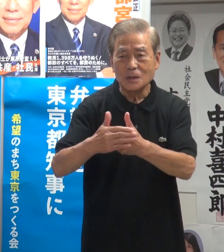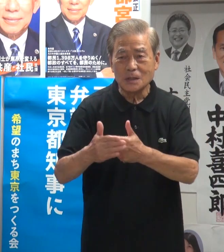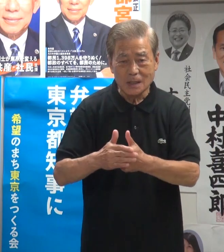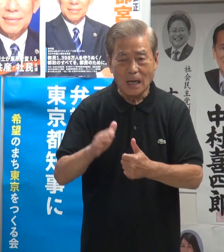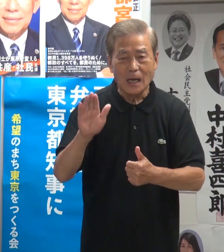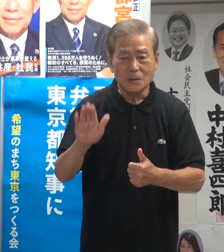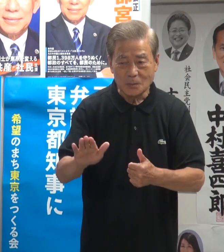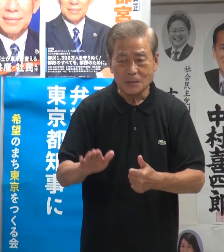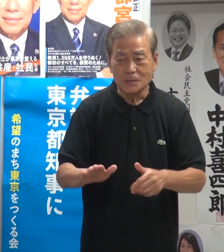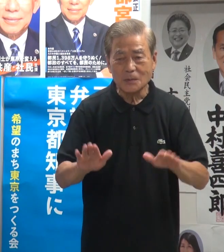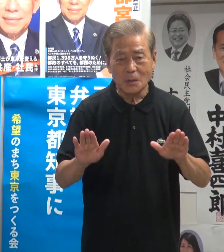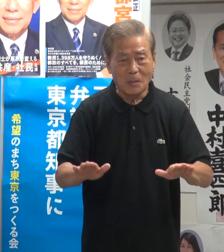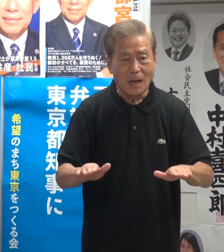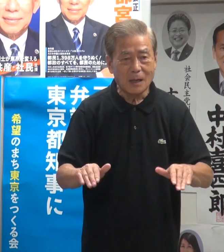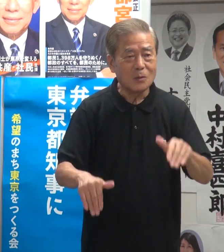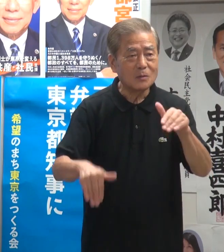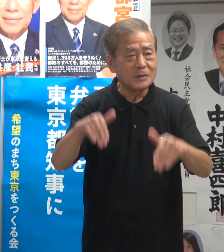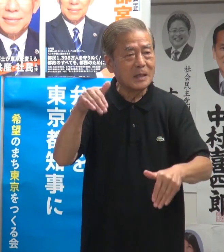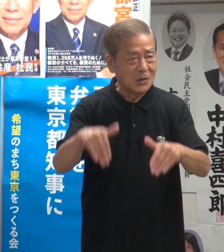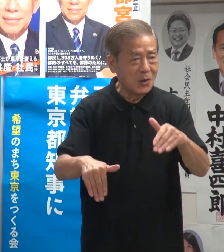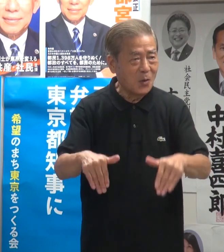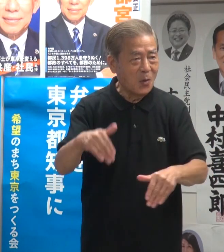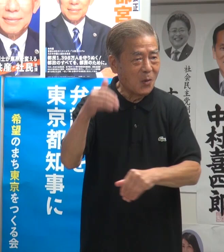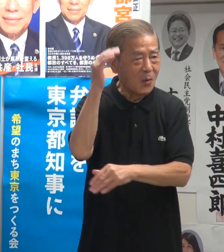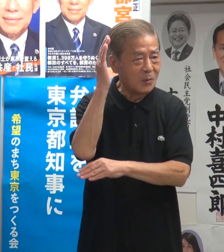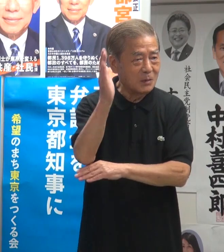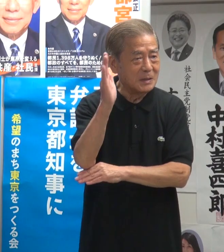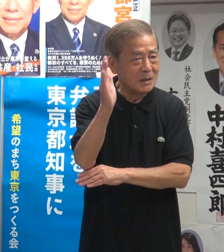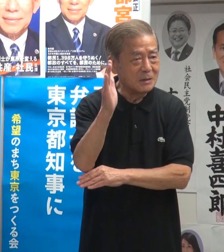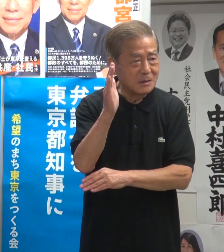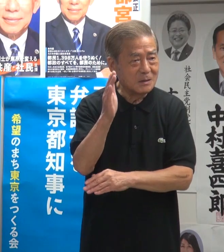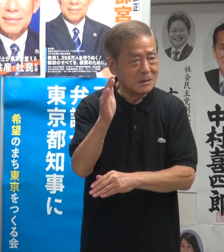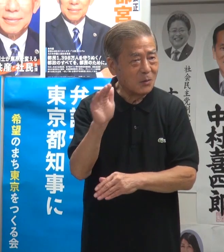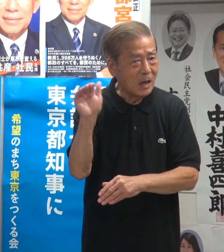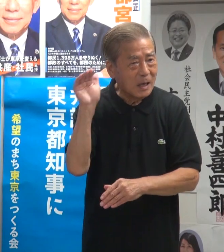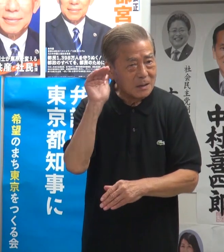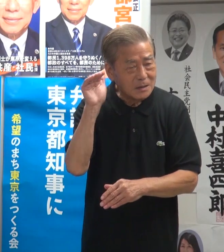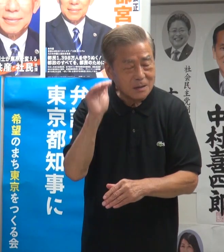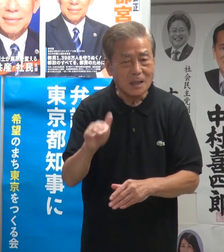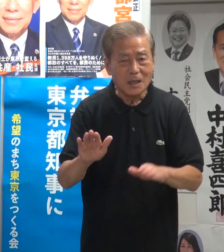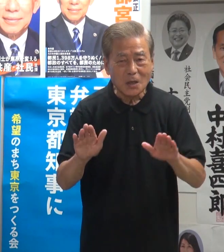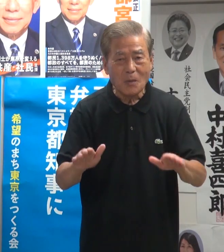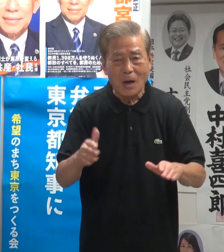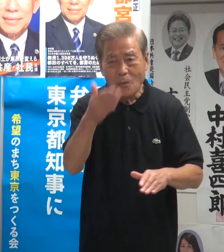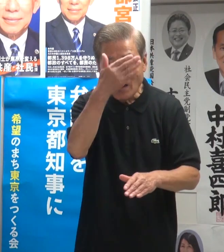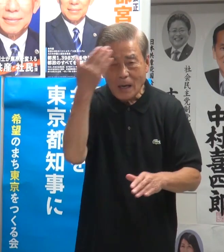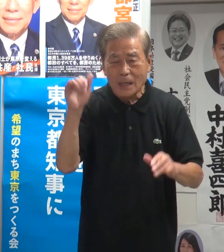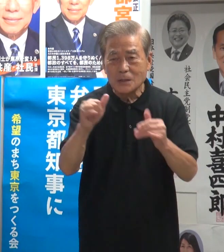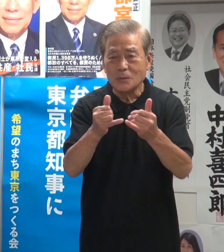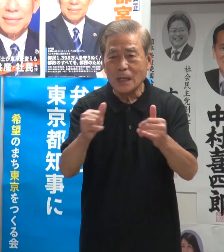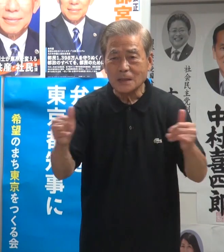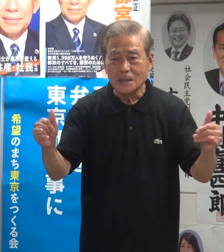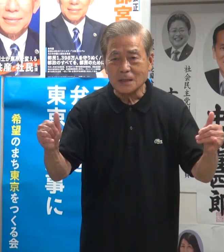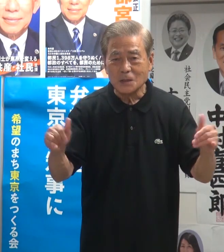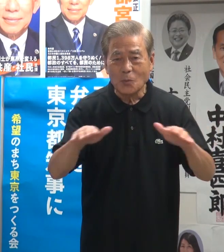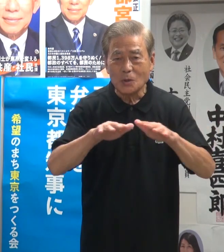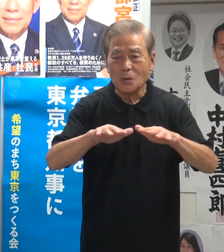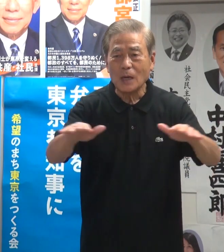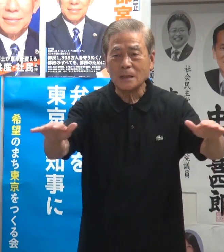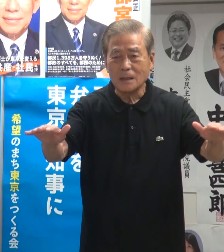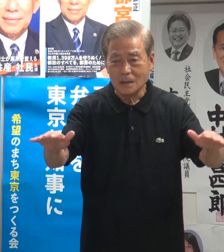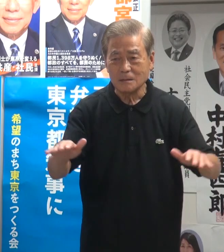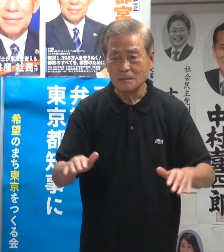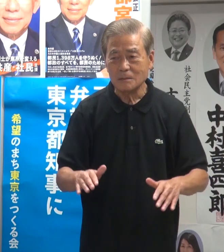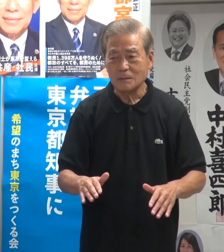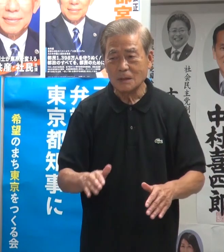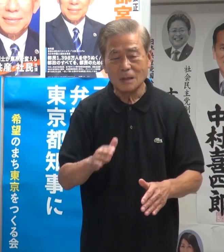った選挙演説を通して訴えられてきたことっていうのが少しずつ浸透し始めているのかなと思います。そこで改めて